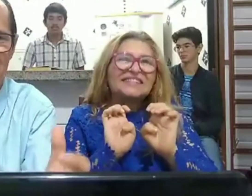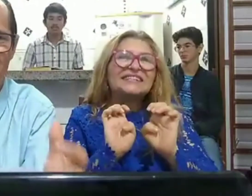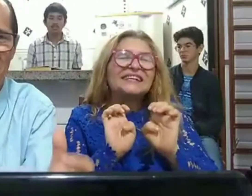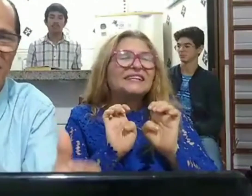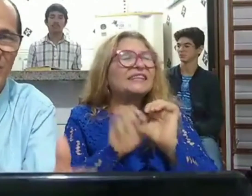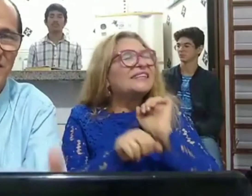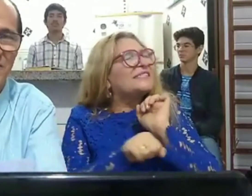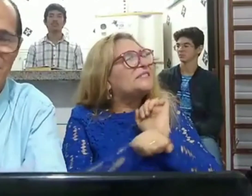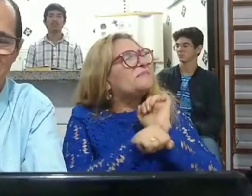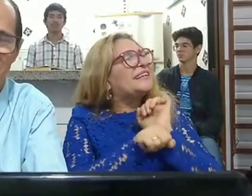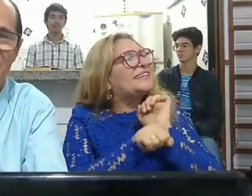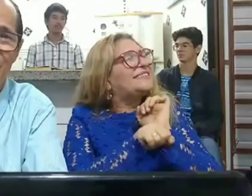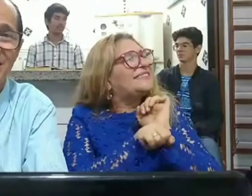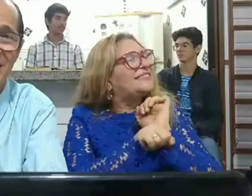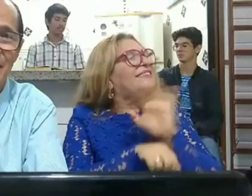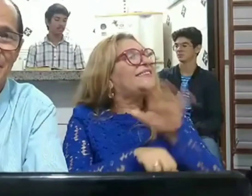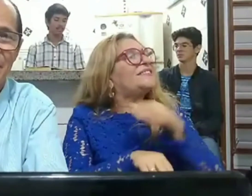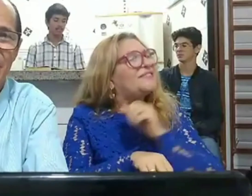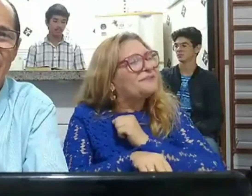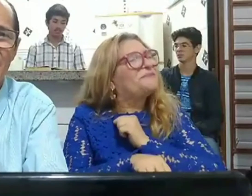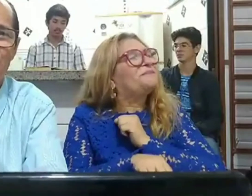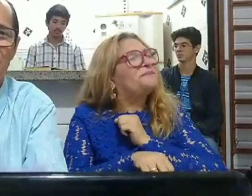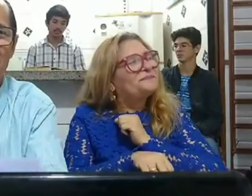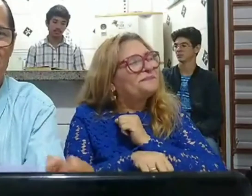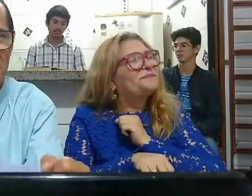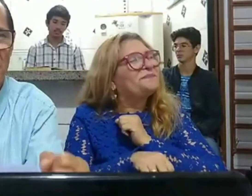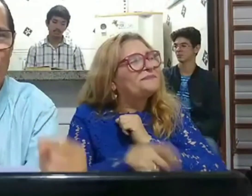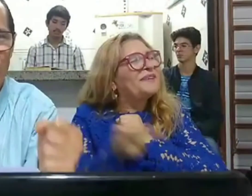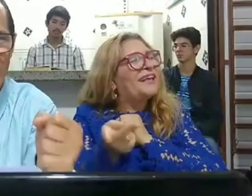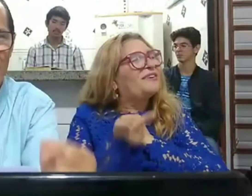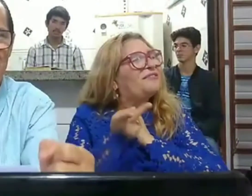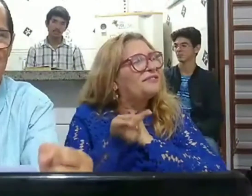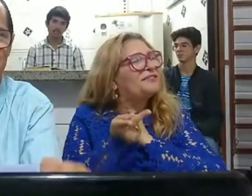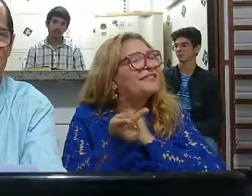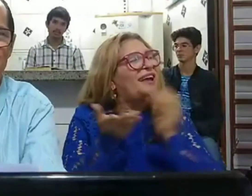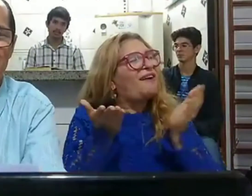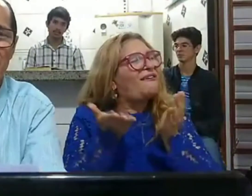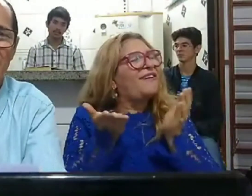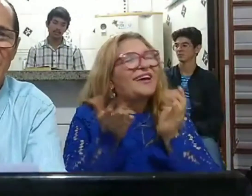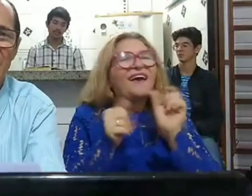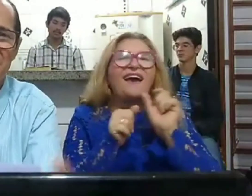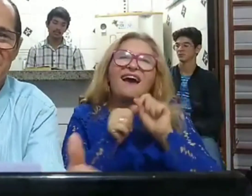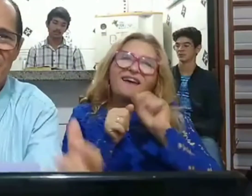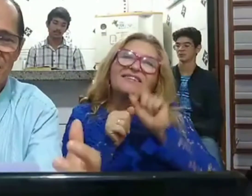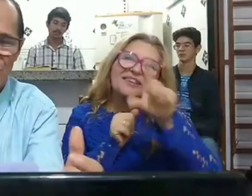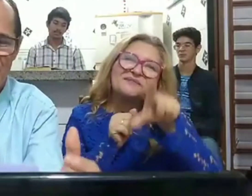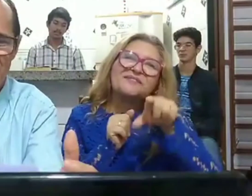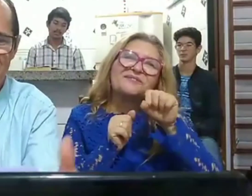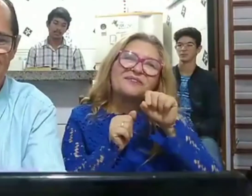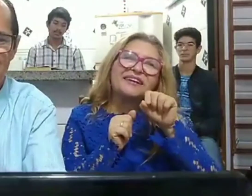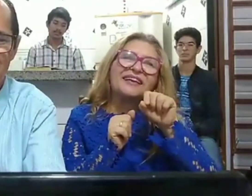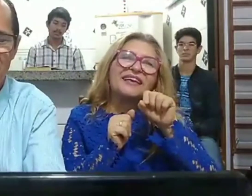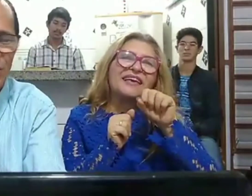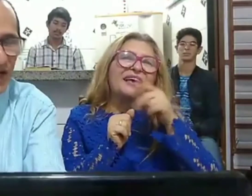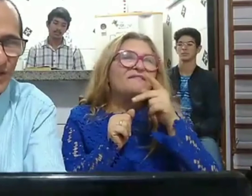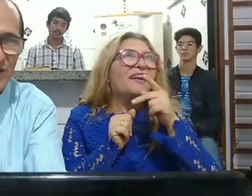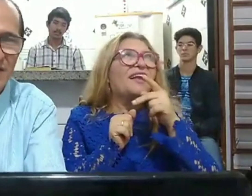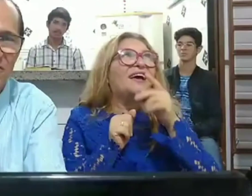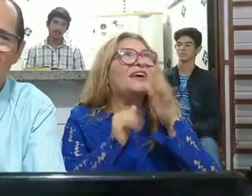na salvação que só Jesus pode dar, eu convido você a tomar uma decisão e a dizer: Jesus,